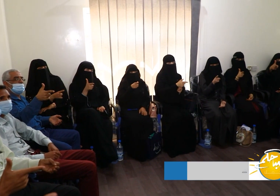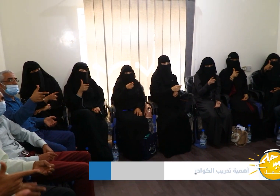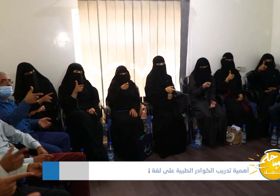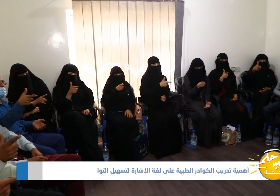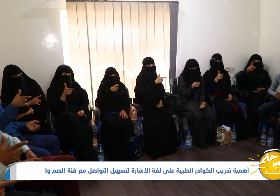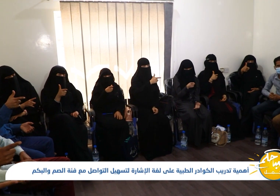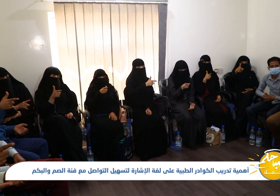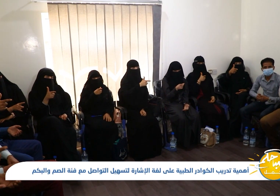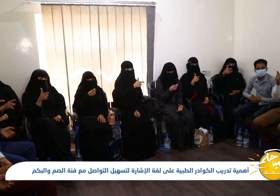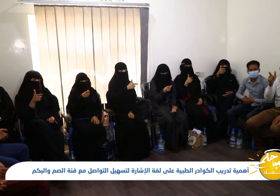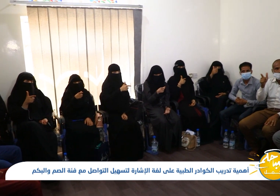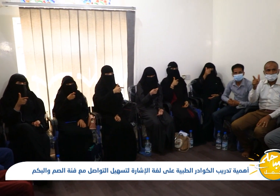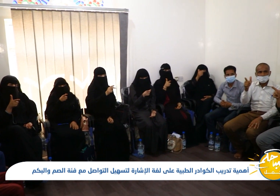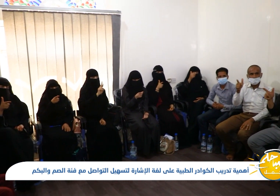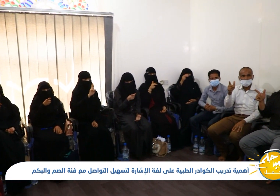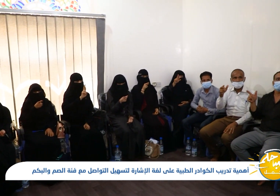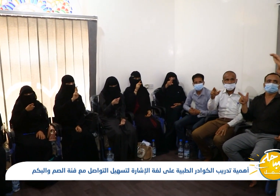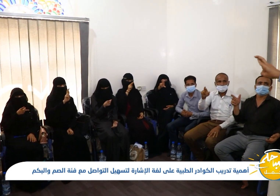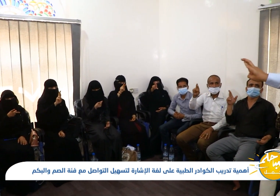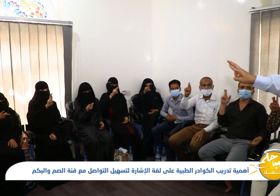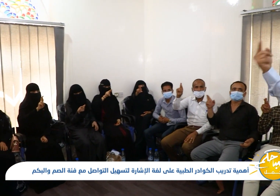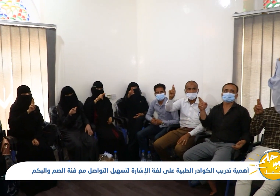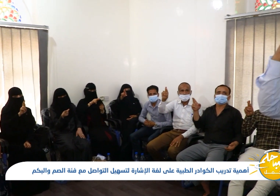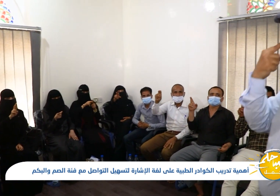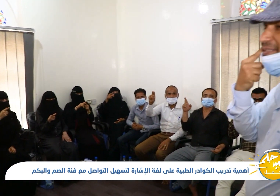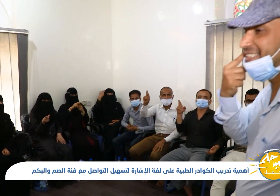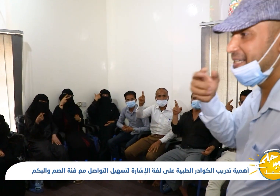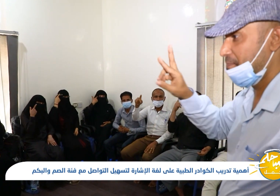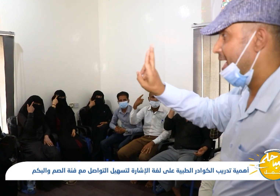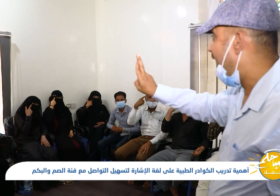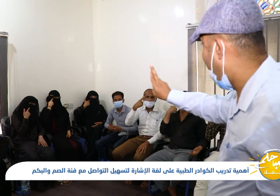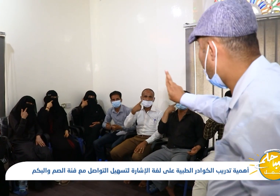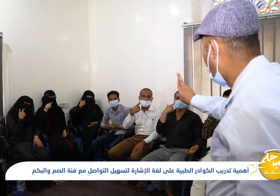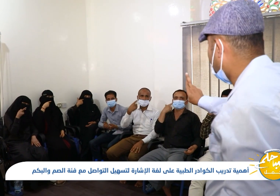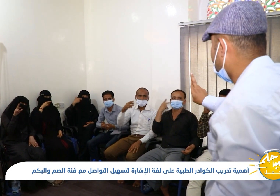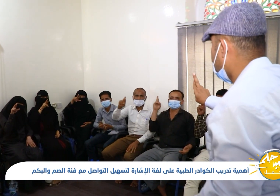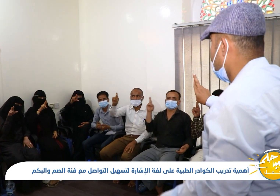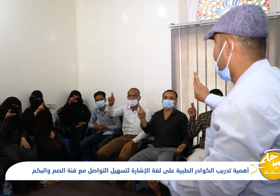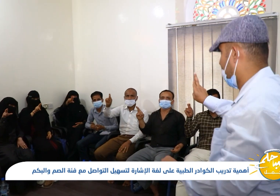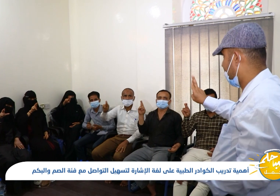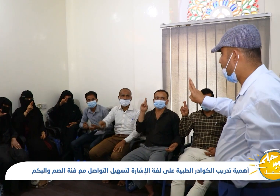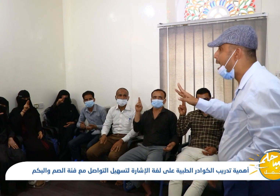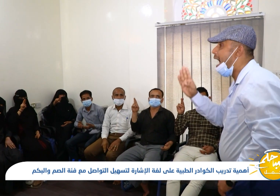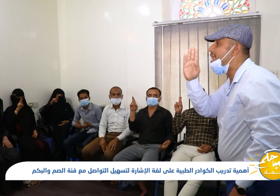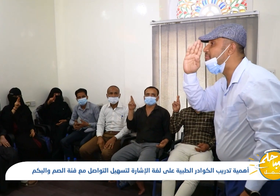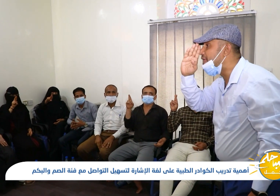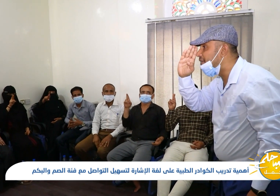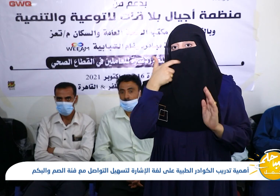يهدف هذا المشروع من خلال هذه الدورة التدريبية إلى تحسين الخدمات المقدمة لفئات السم